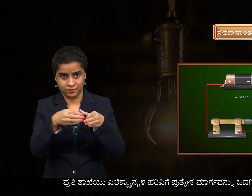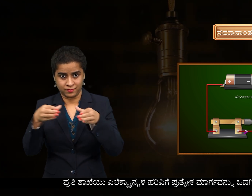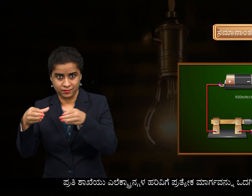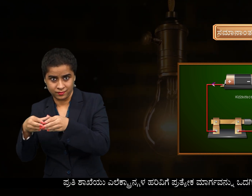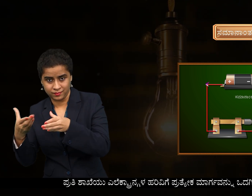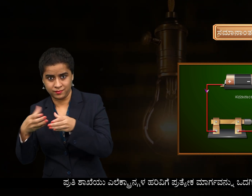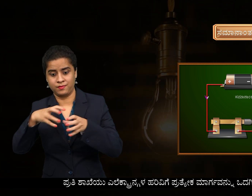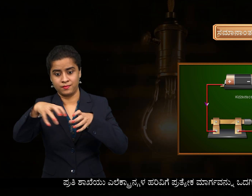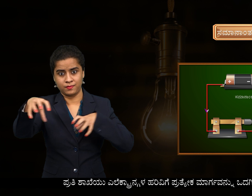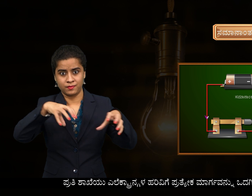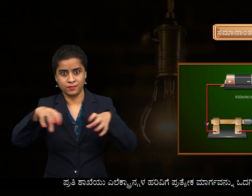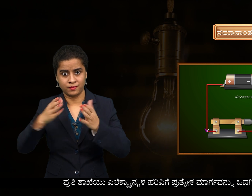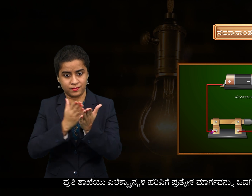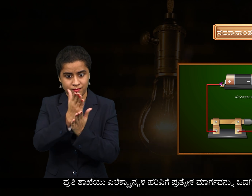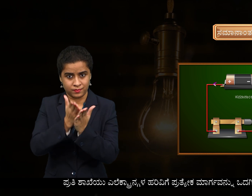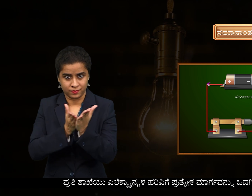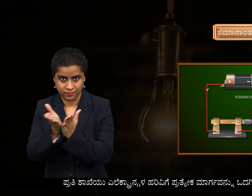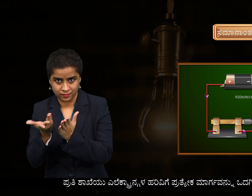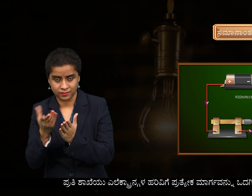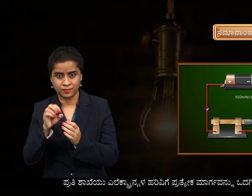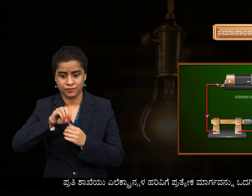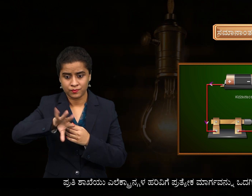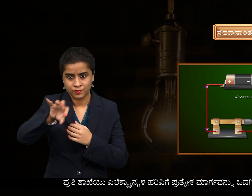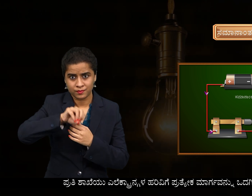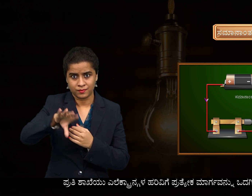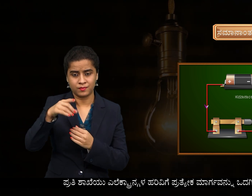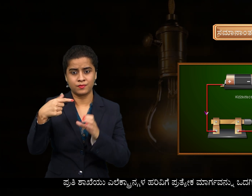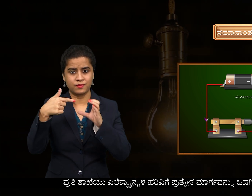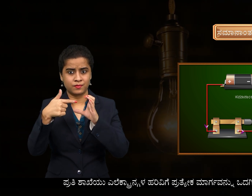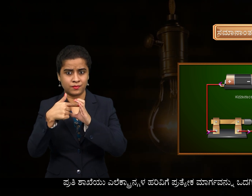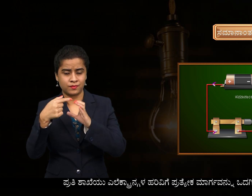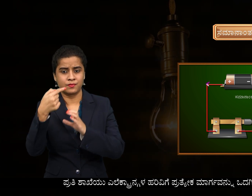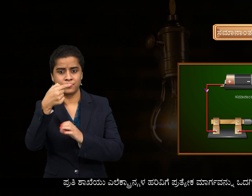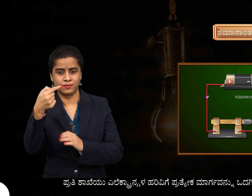ಶಾಖೆಯು ಎಲೆಕ್ಟ್ರಾನ್ಗಳ ಹರಿವಿಗೆ ಪ್ರತ್ಯೇಕ ಮಾರ್ಗವನ್ನು ಒದಗಿಸುತ್ತದೆ.